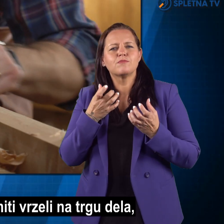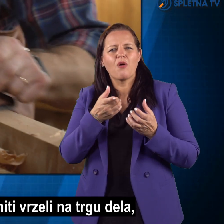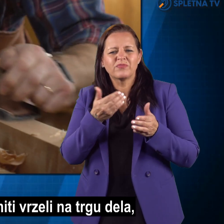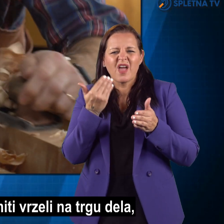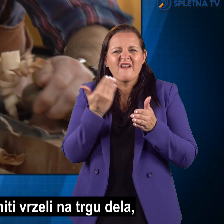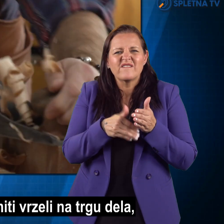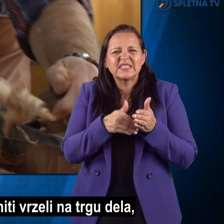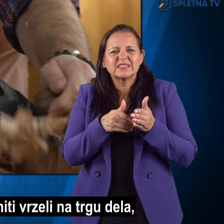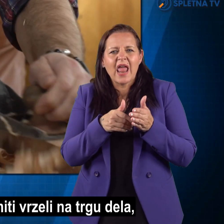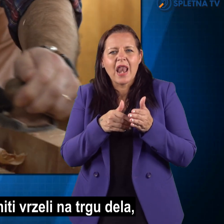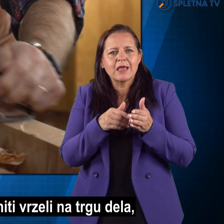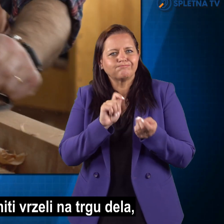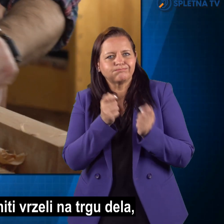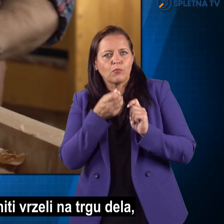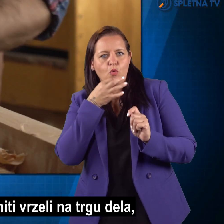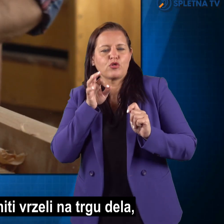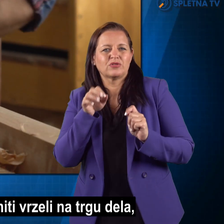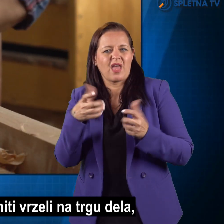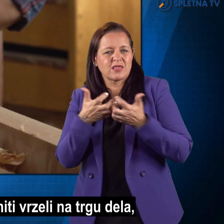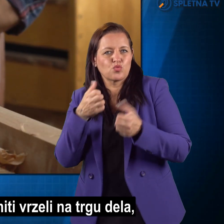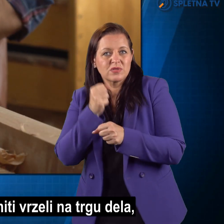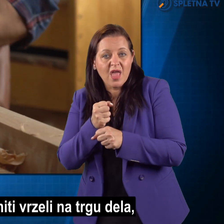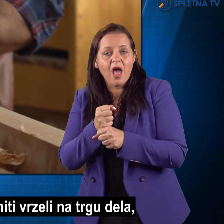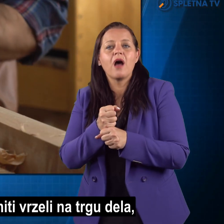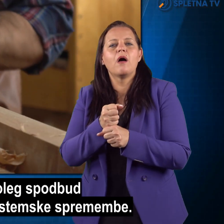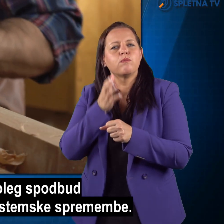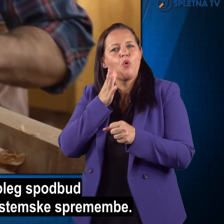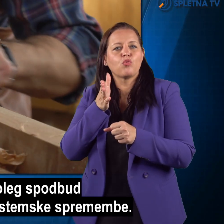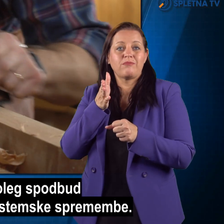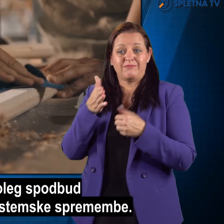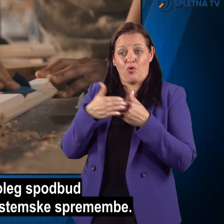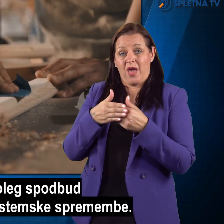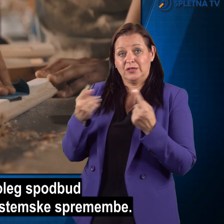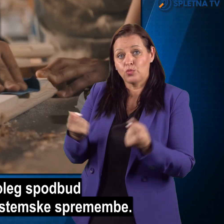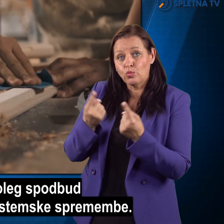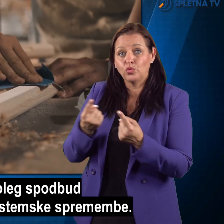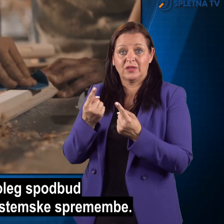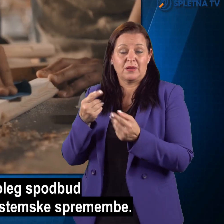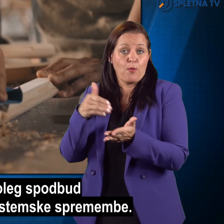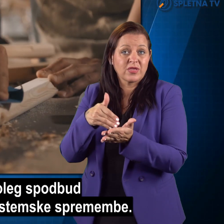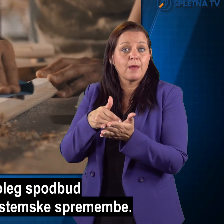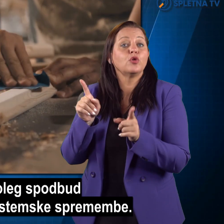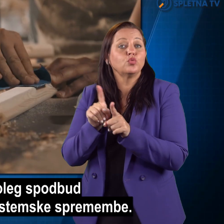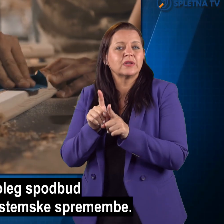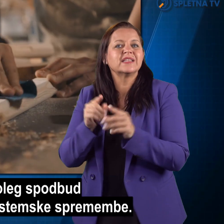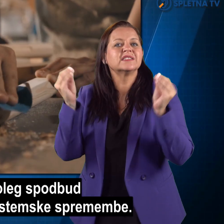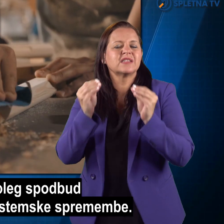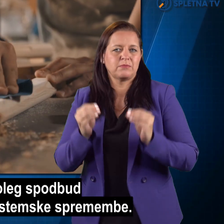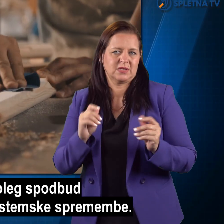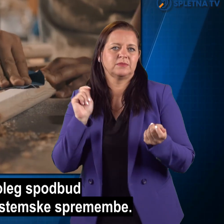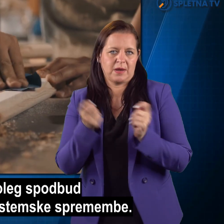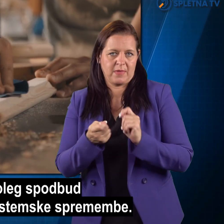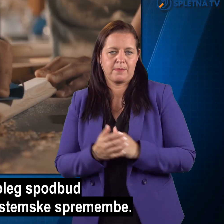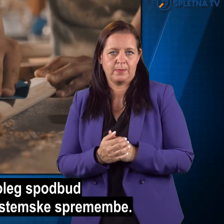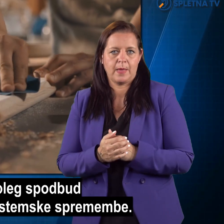Če želimo zapolniti vrzeli na trgu dela, bodo poleg spodbud potrebne tudi sistemske spremembe.